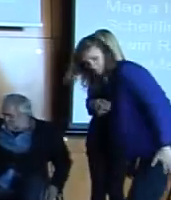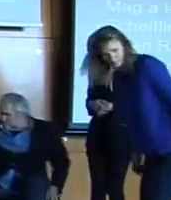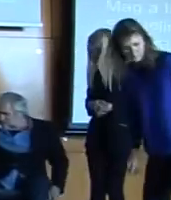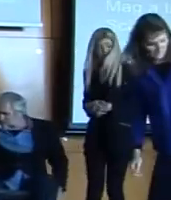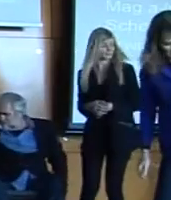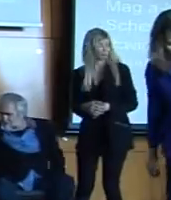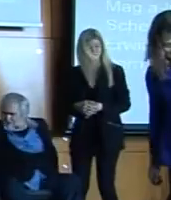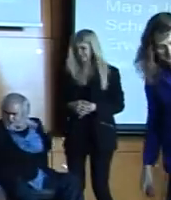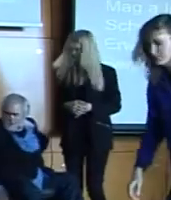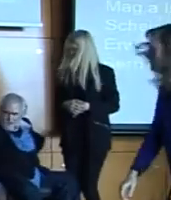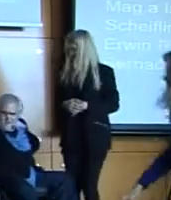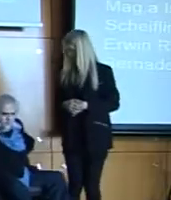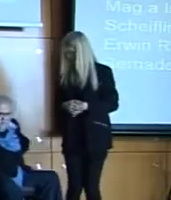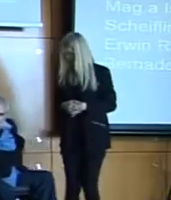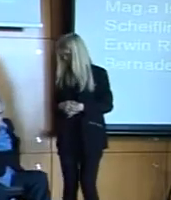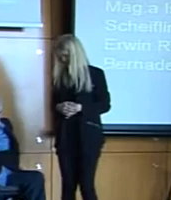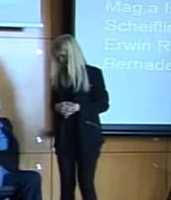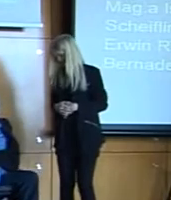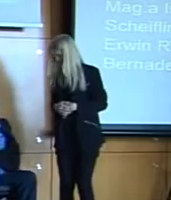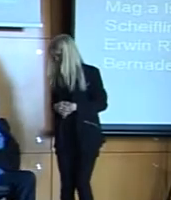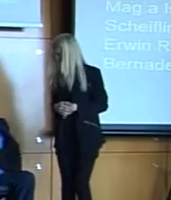Passt das so?